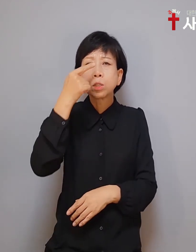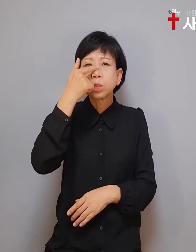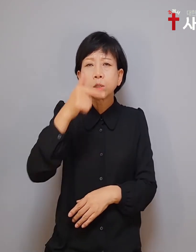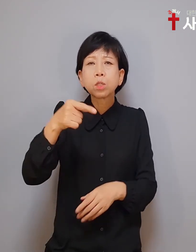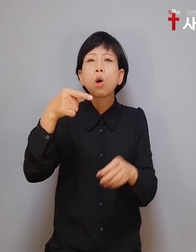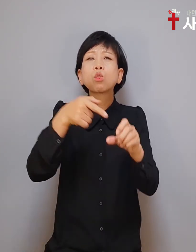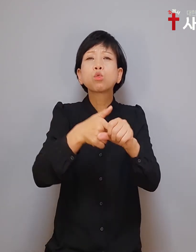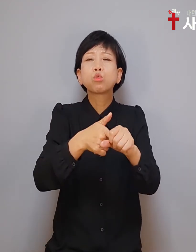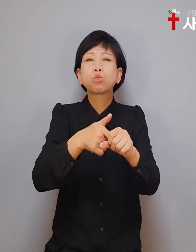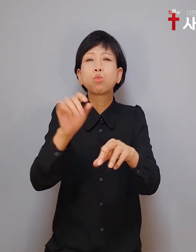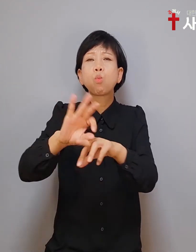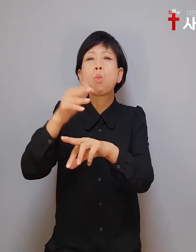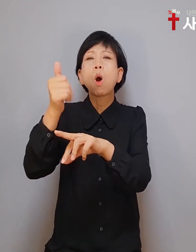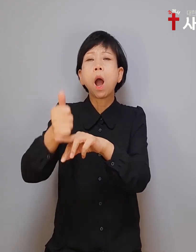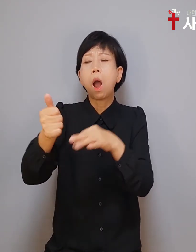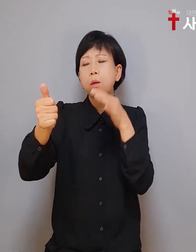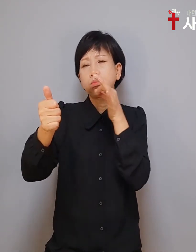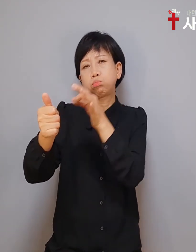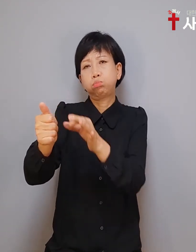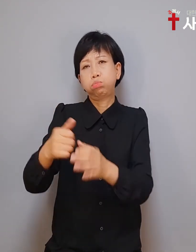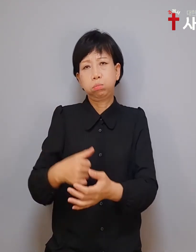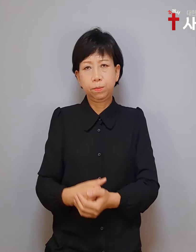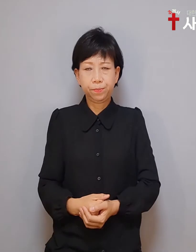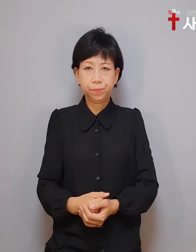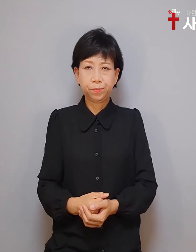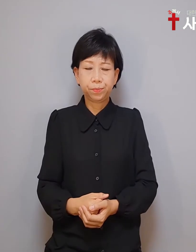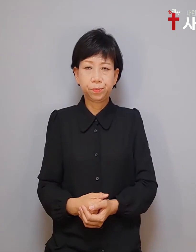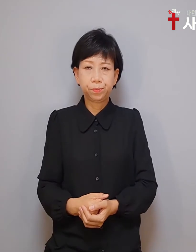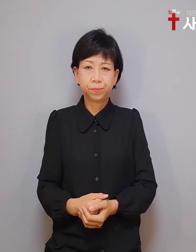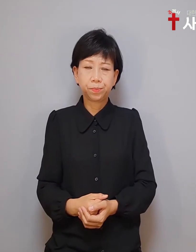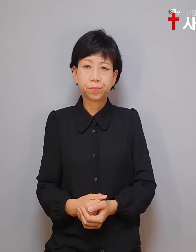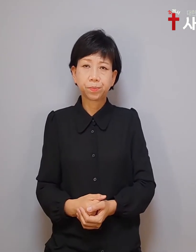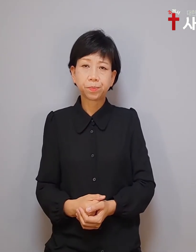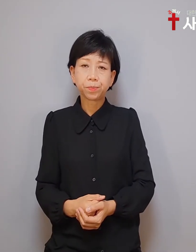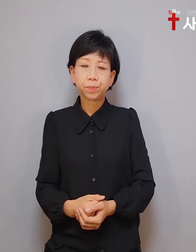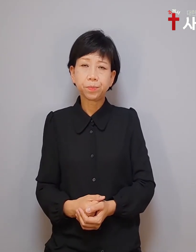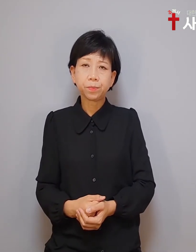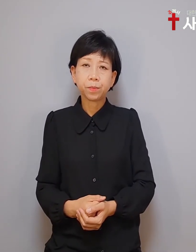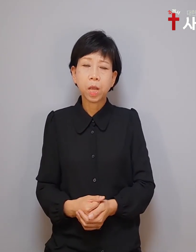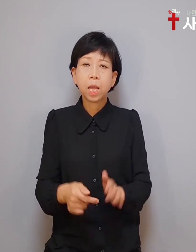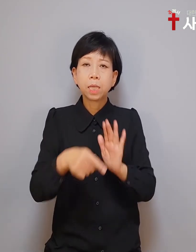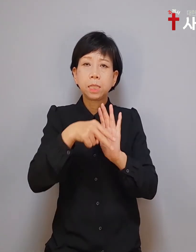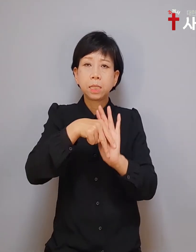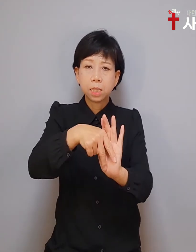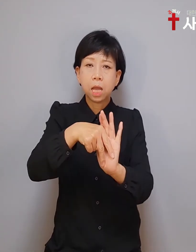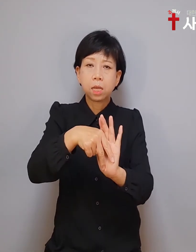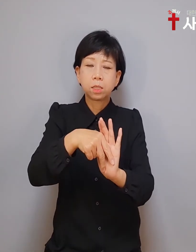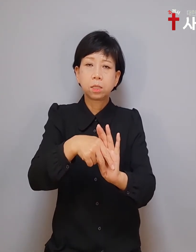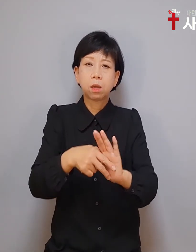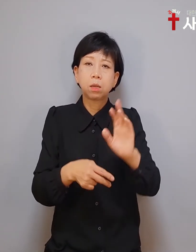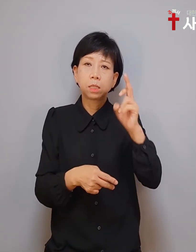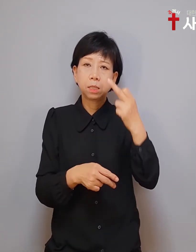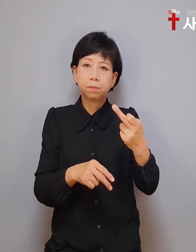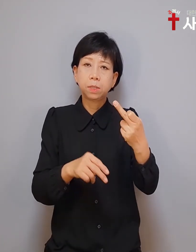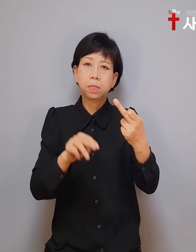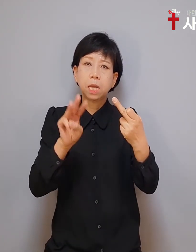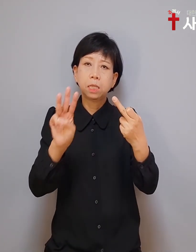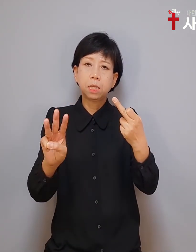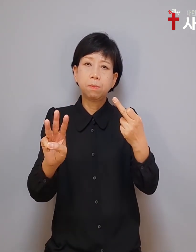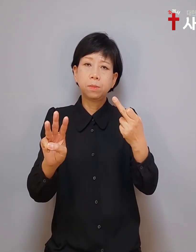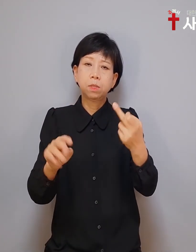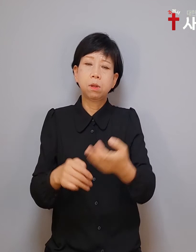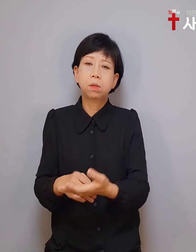물을 길어 올릴 수가 있습니다. 이사야 12장 3절 말씀에 그러므로